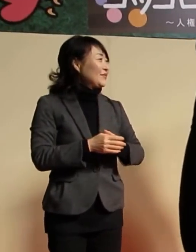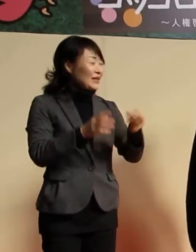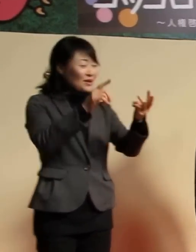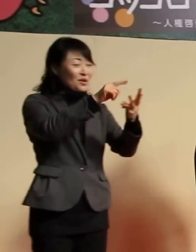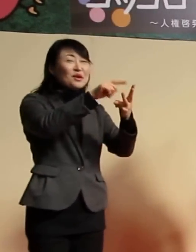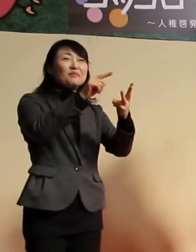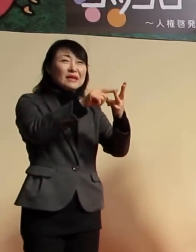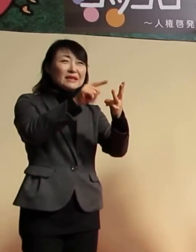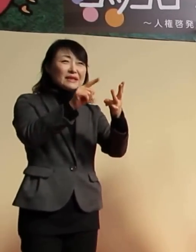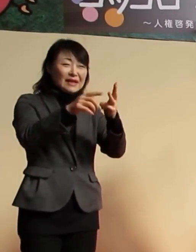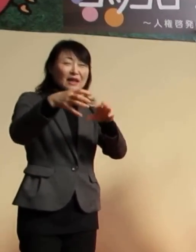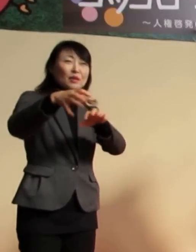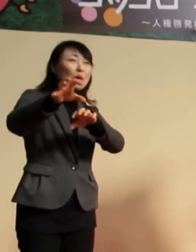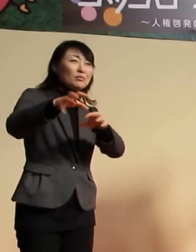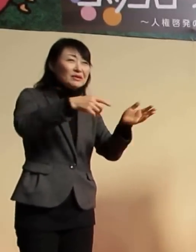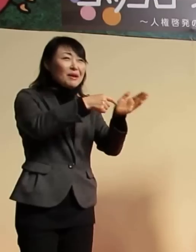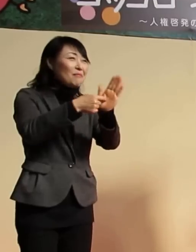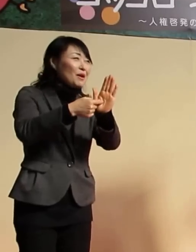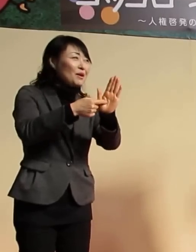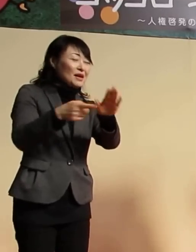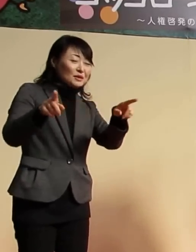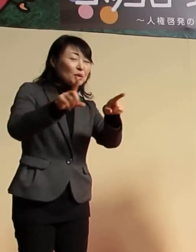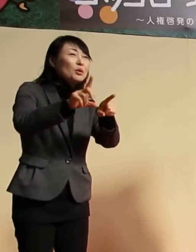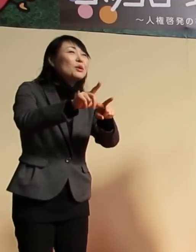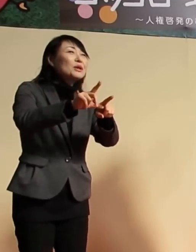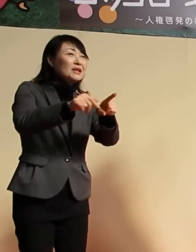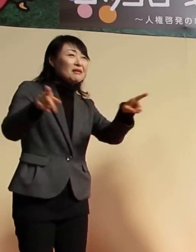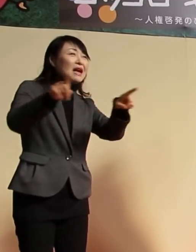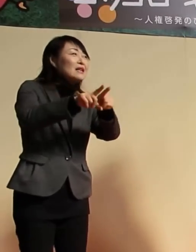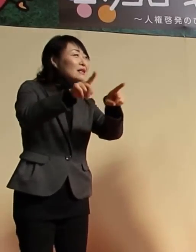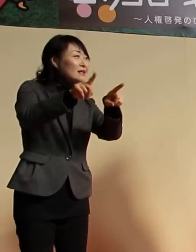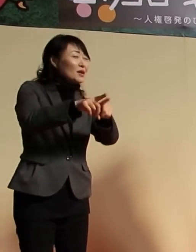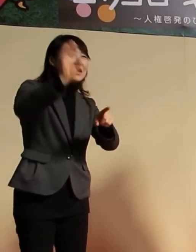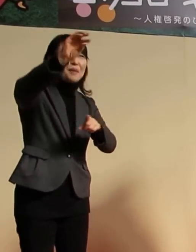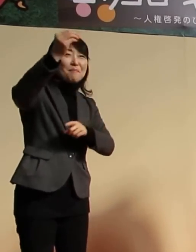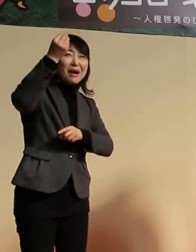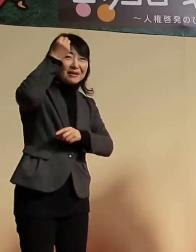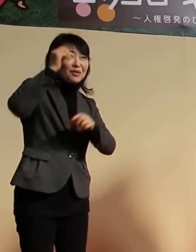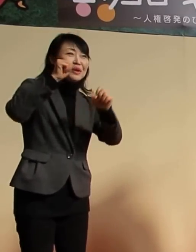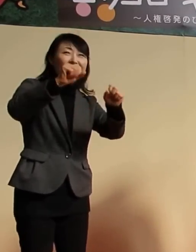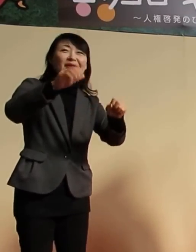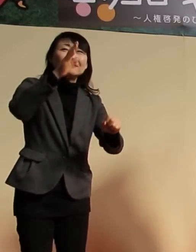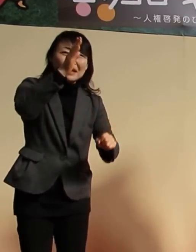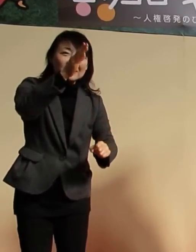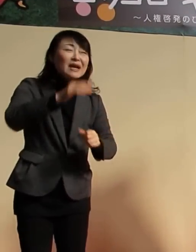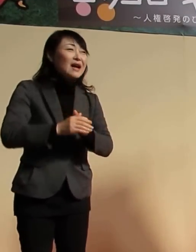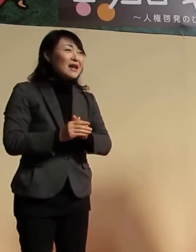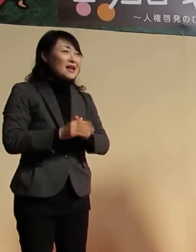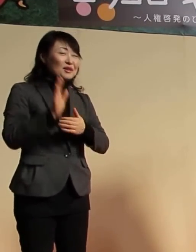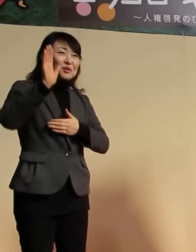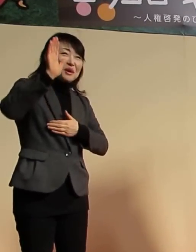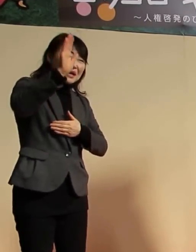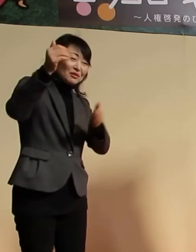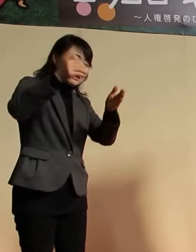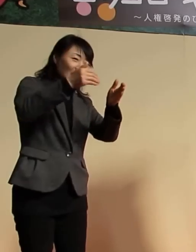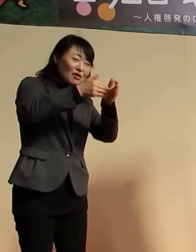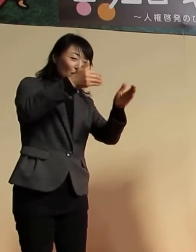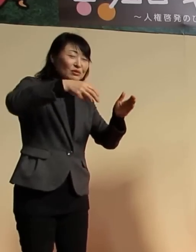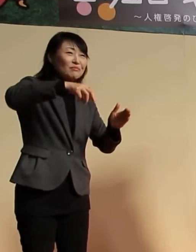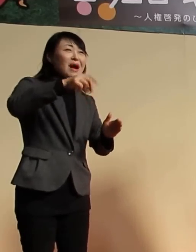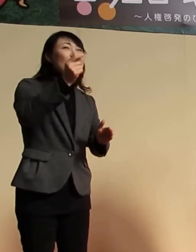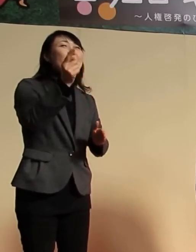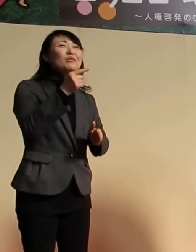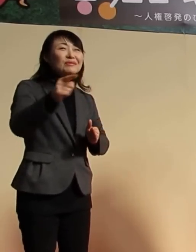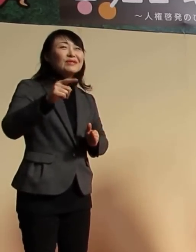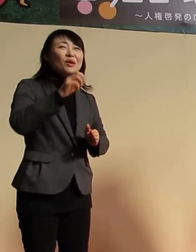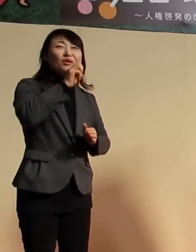つが出てきます。この時はね、一緒になって動物さんの真似っこもしてください。その後にはもちろんクマモンと呼ぶところ出てきます。よ